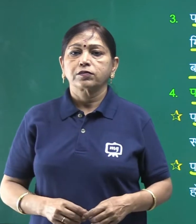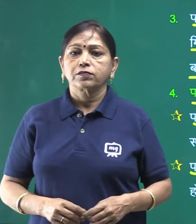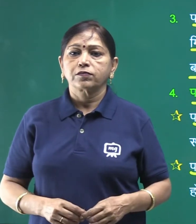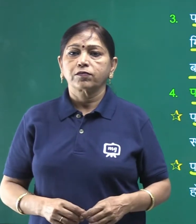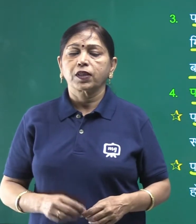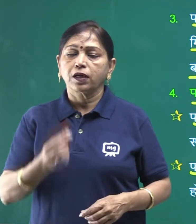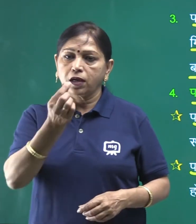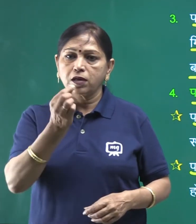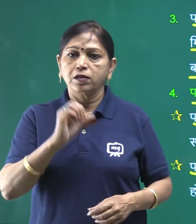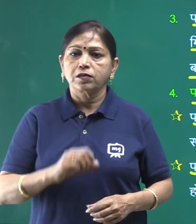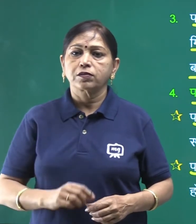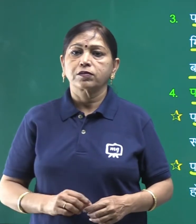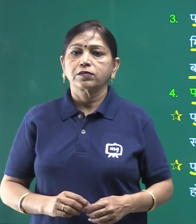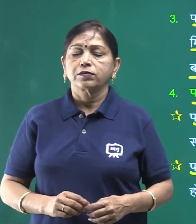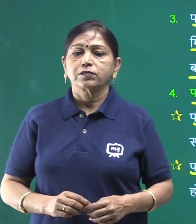कण